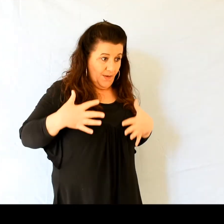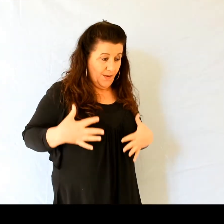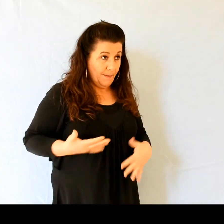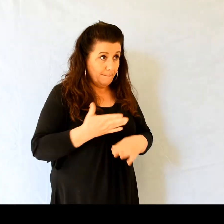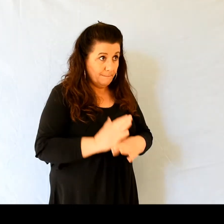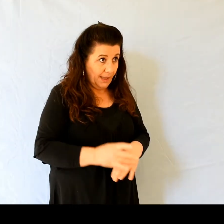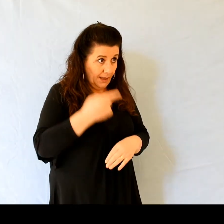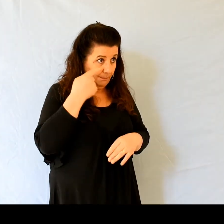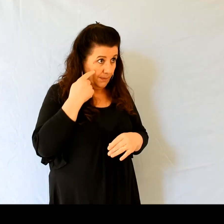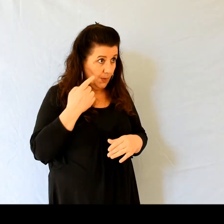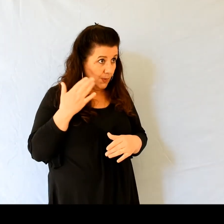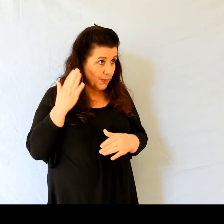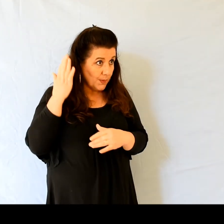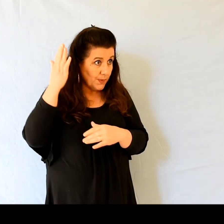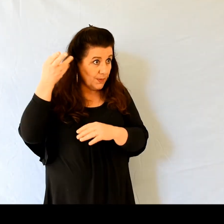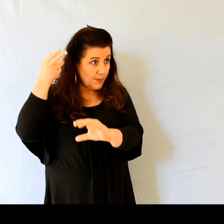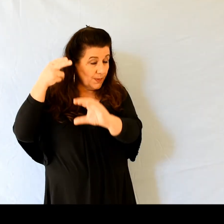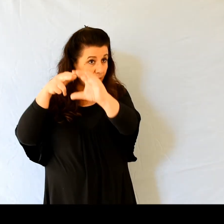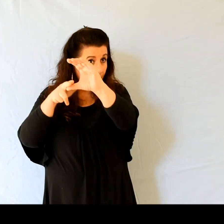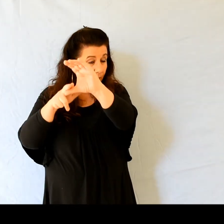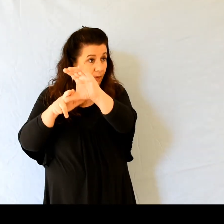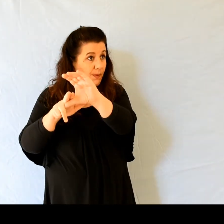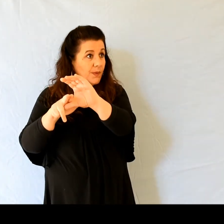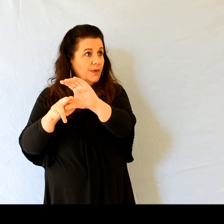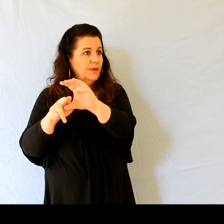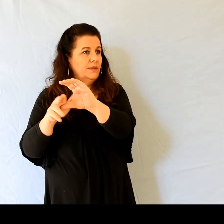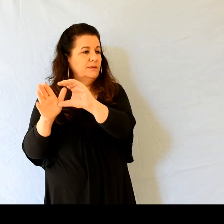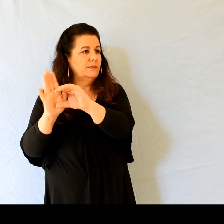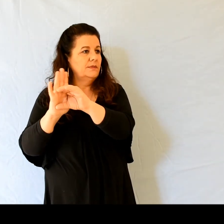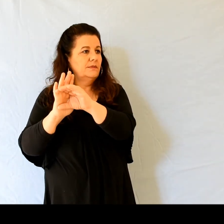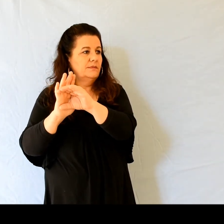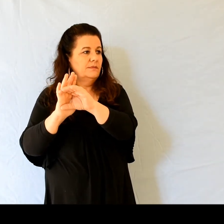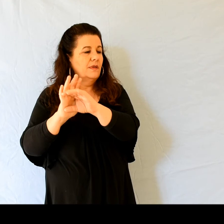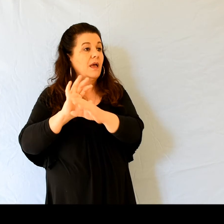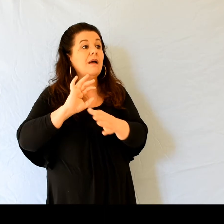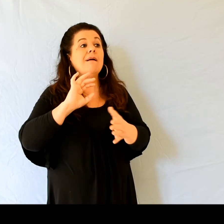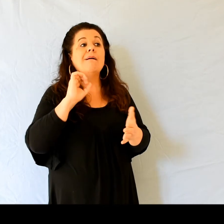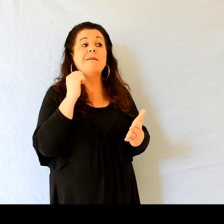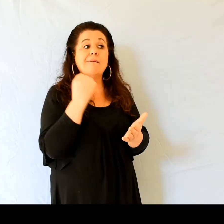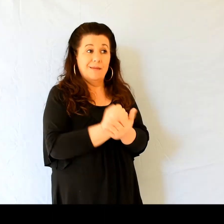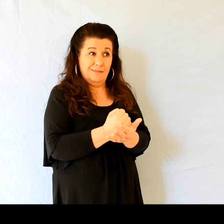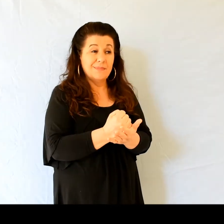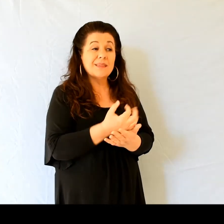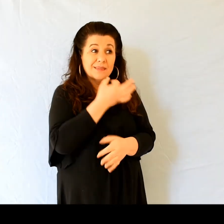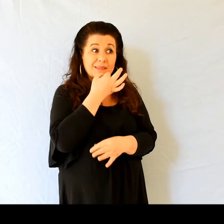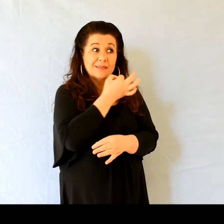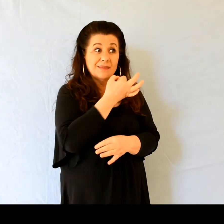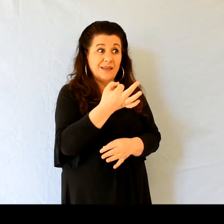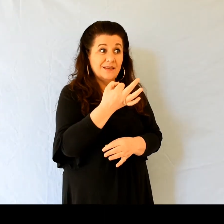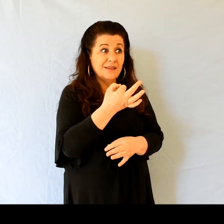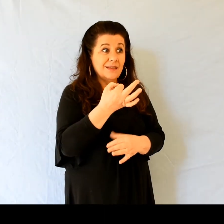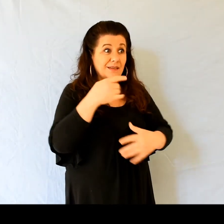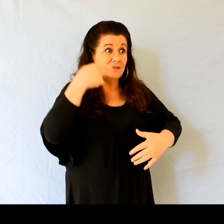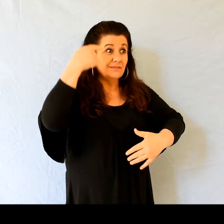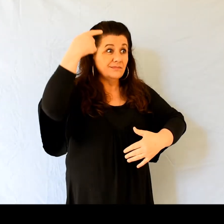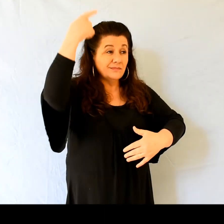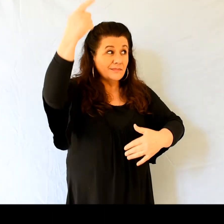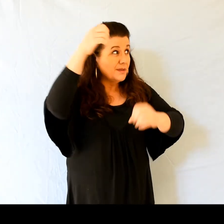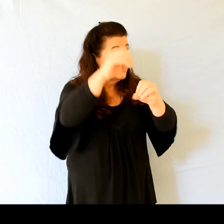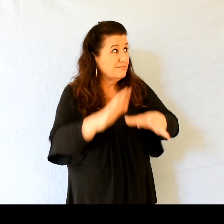Amen, je vous le dis, partout où l'Évangile sera proclamé, dans le monde